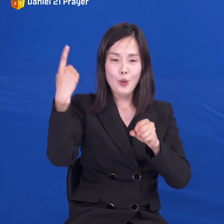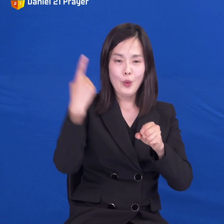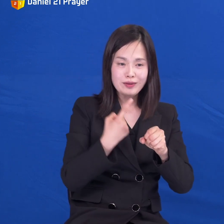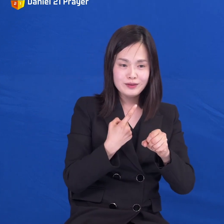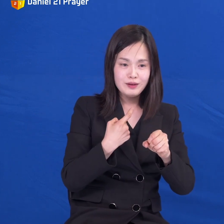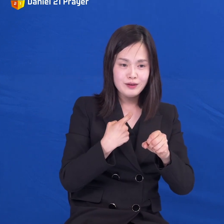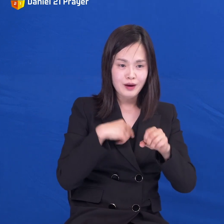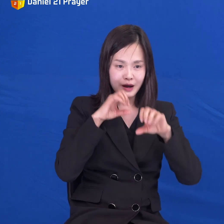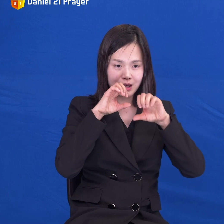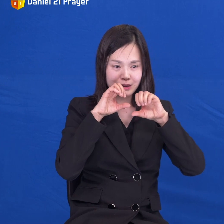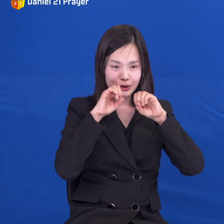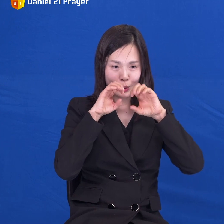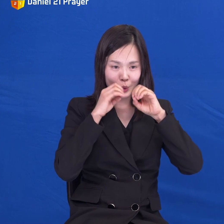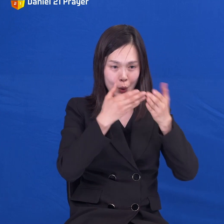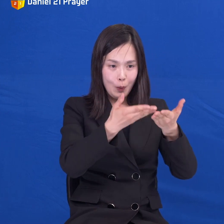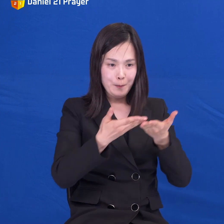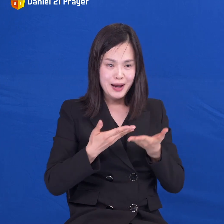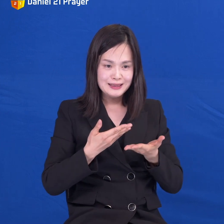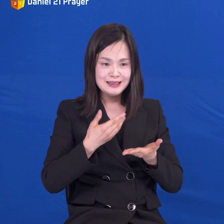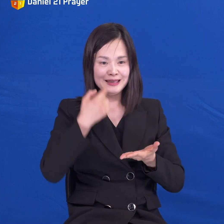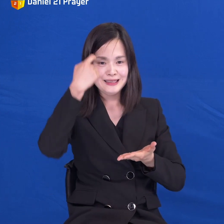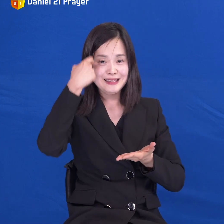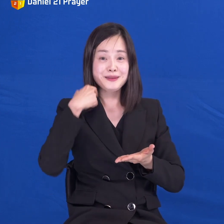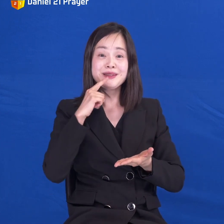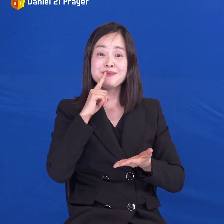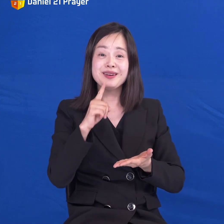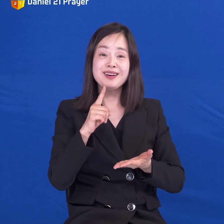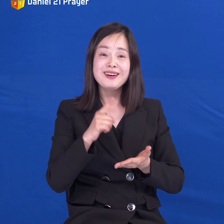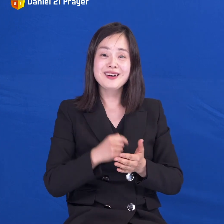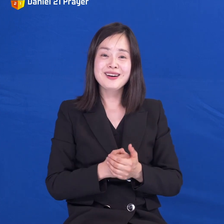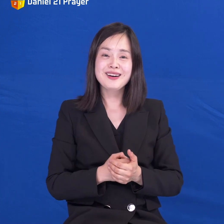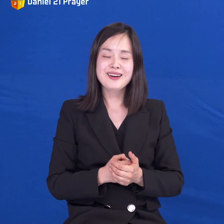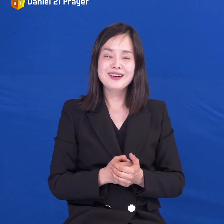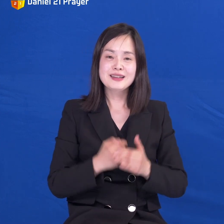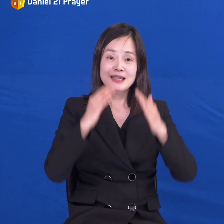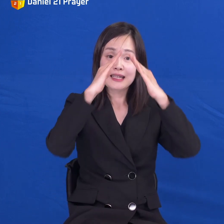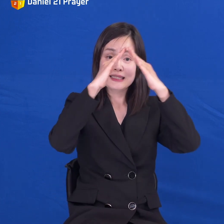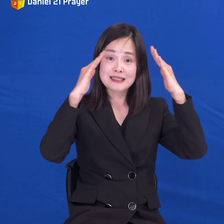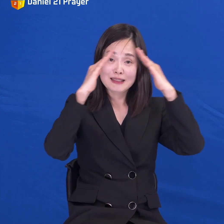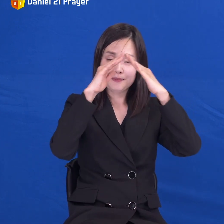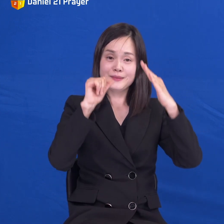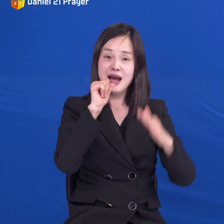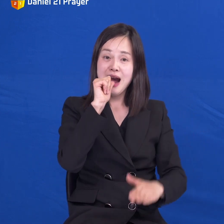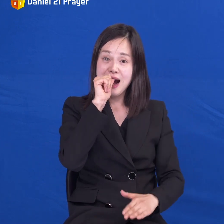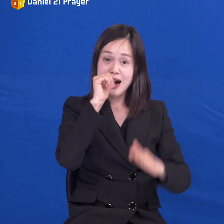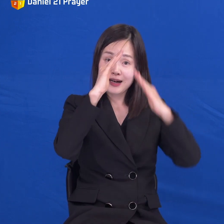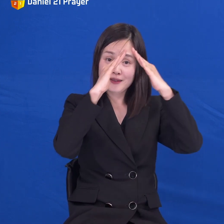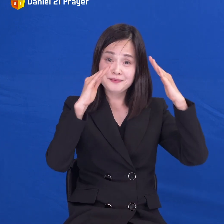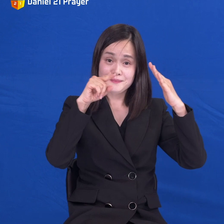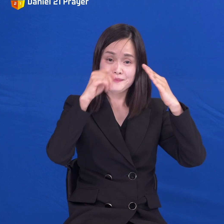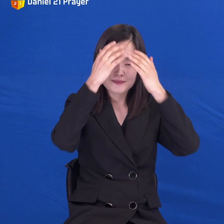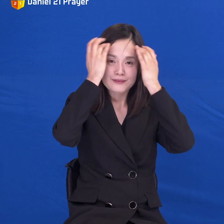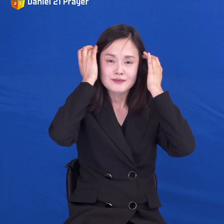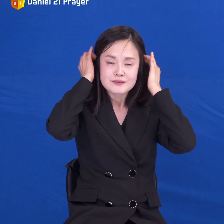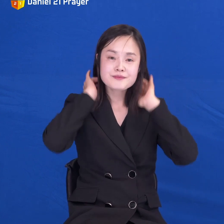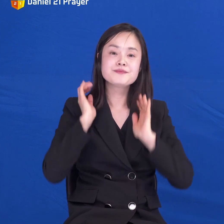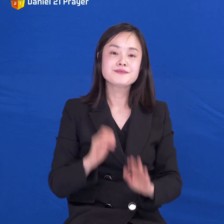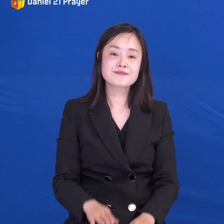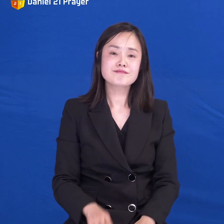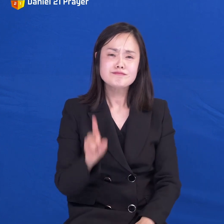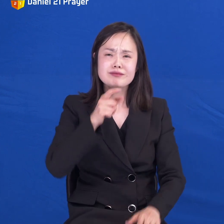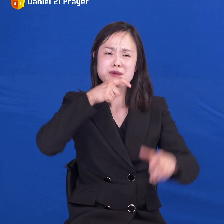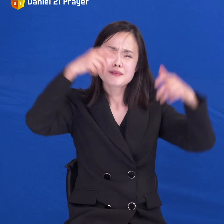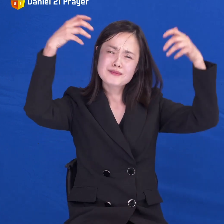근데 우리 양철교회가 하나 있습니다. 지붕이 양철이에요. 이 우기 때는 엄청난 폭우가 내리는데